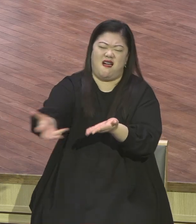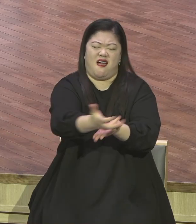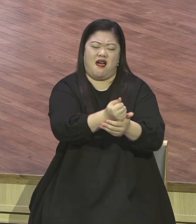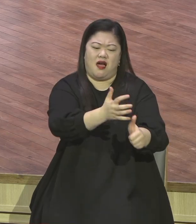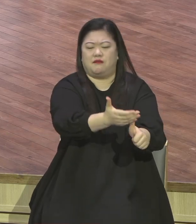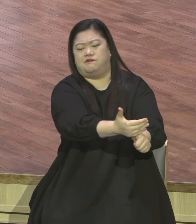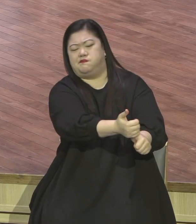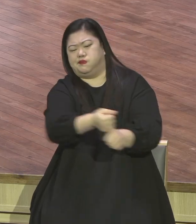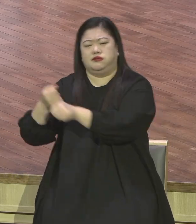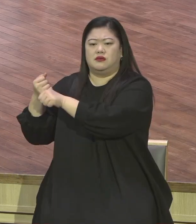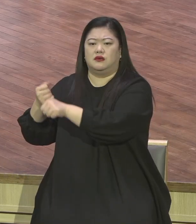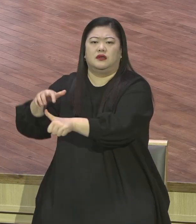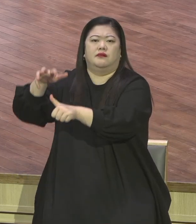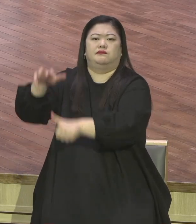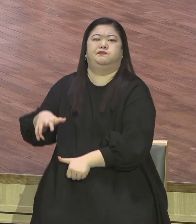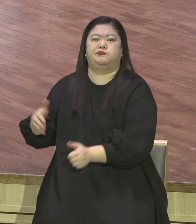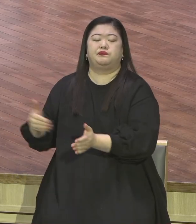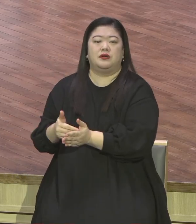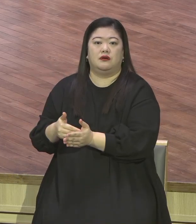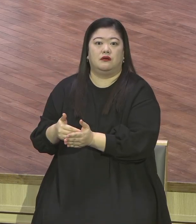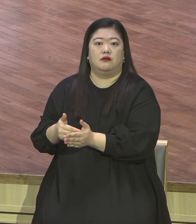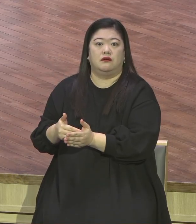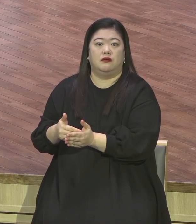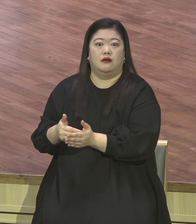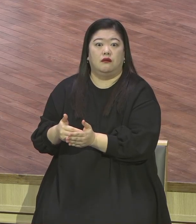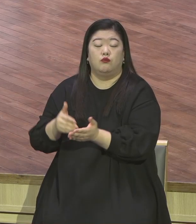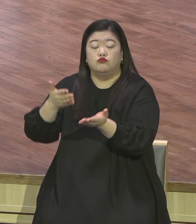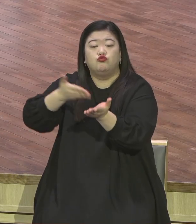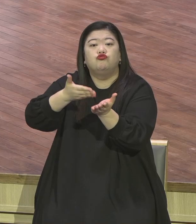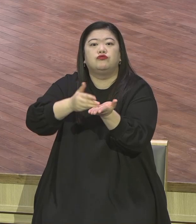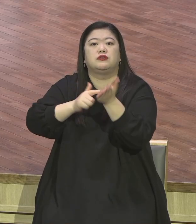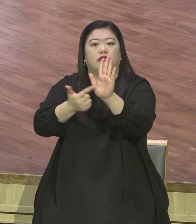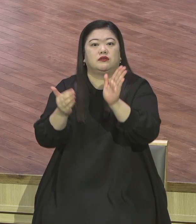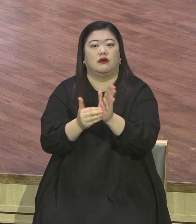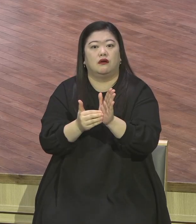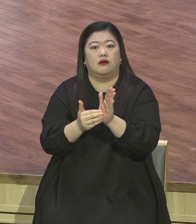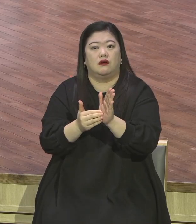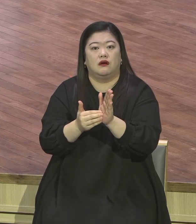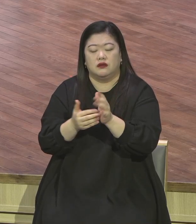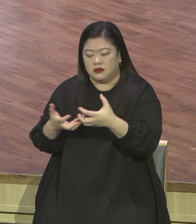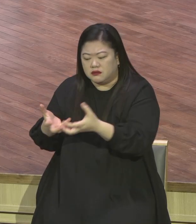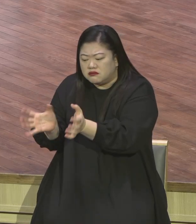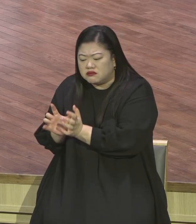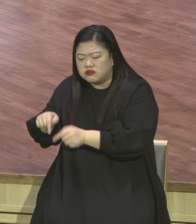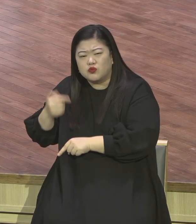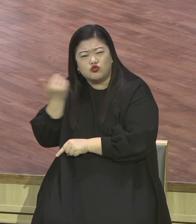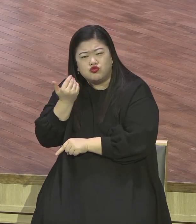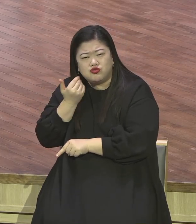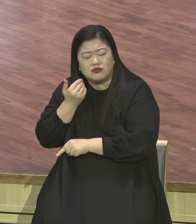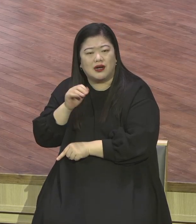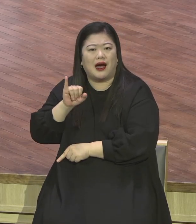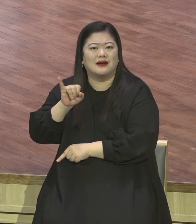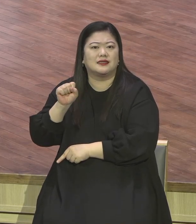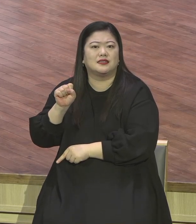300명을 잡혔다. 이들이 누구냐 이슬람 극단주의자들